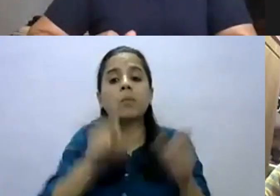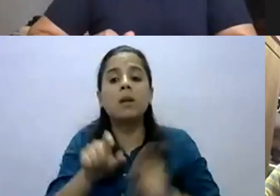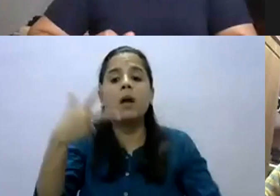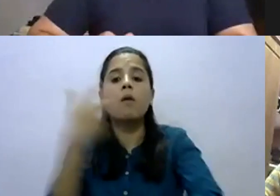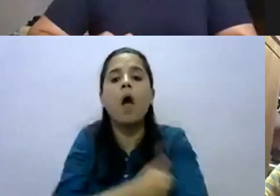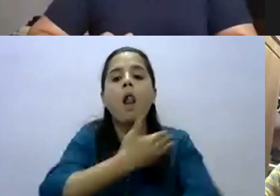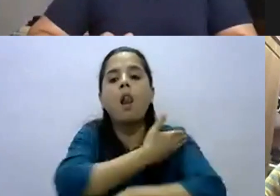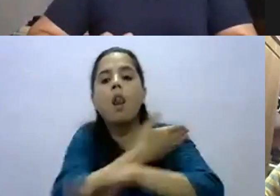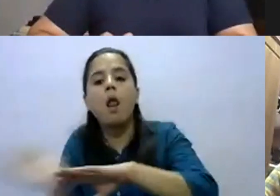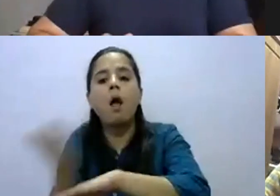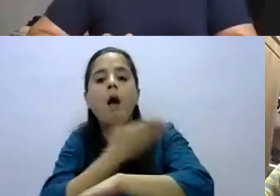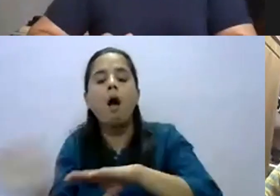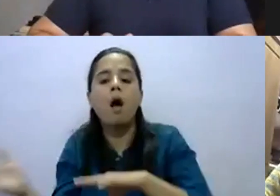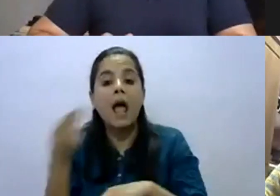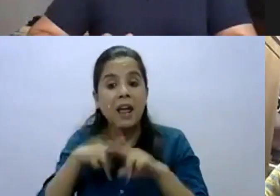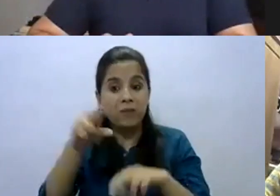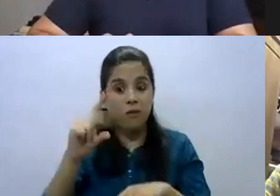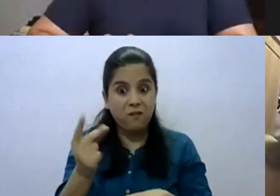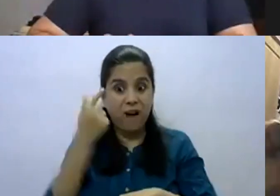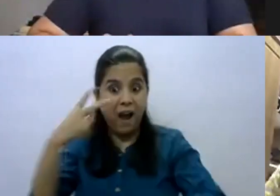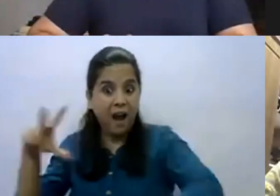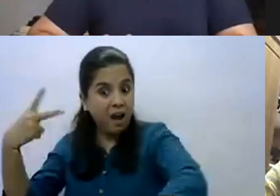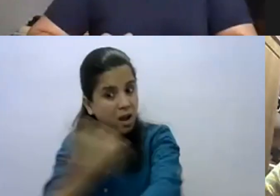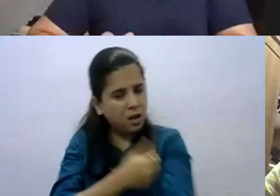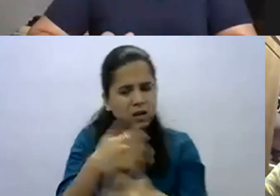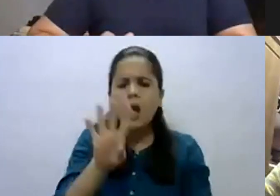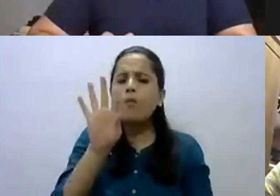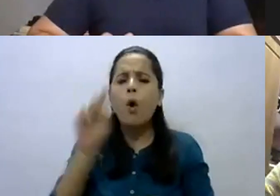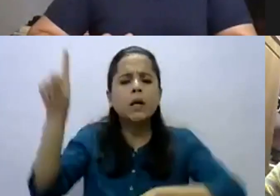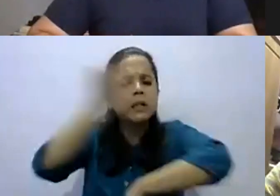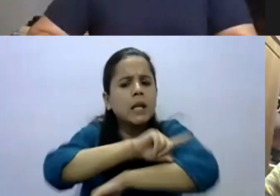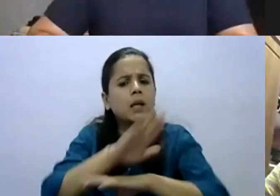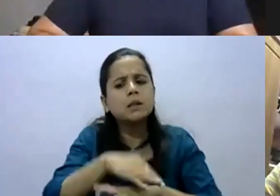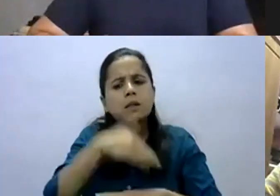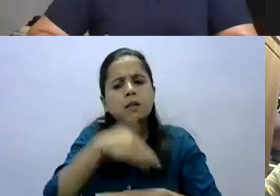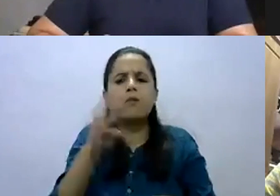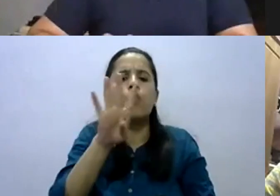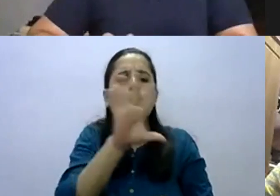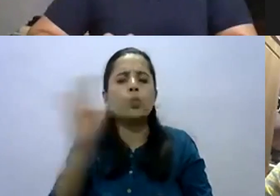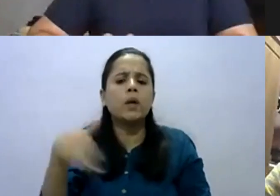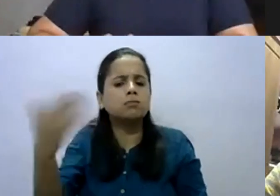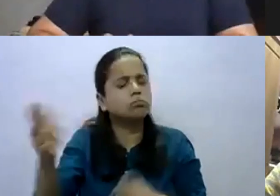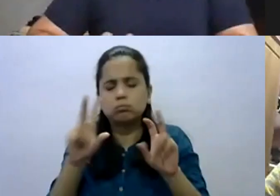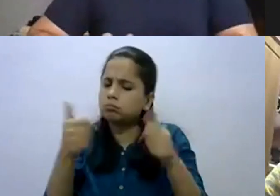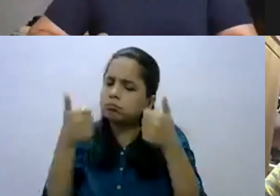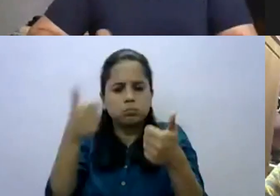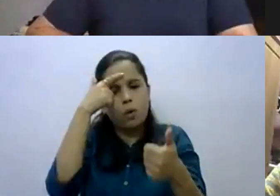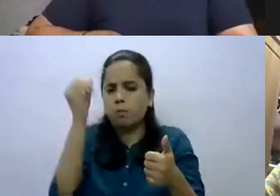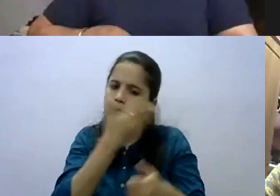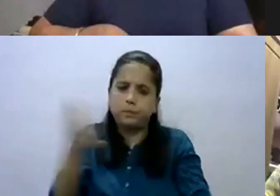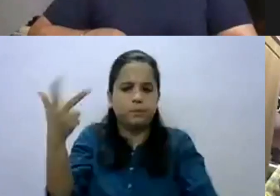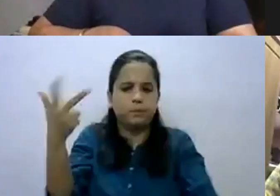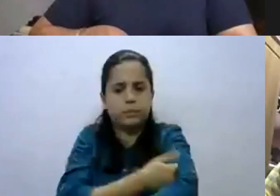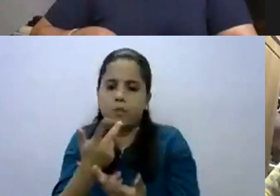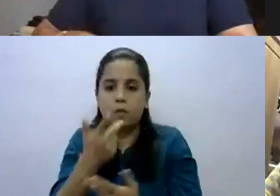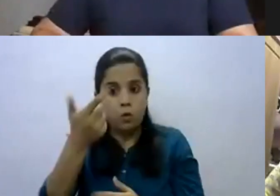रहा है. अगर आपको जल्दी मिल जाता है, minimum after 40 days या 4 weeks के बाद, it's all right. Just take the vaccine. In